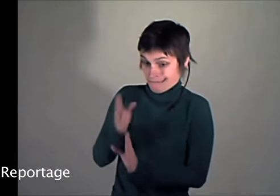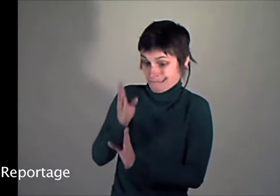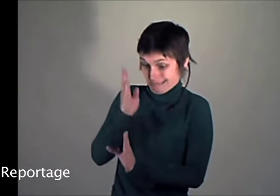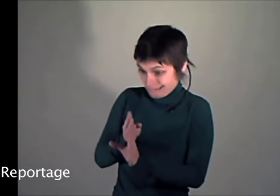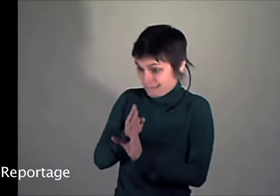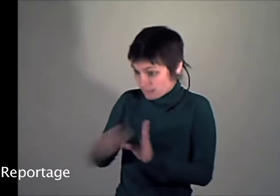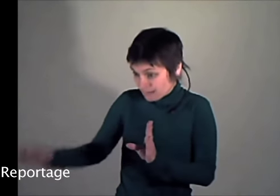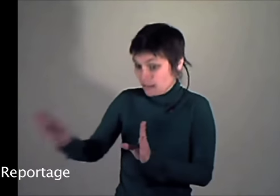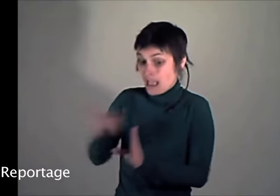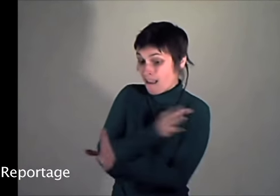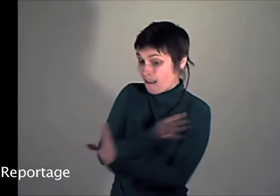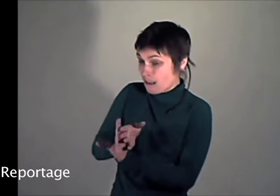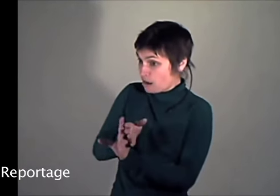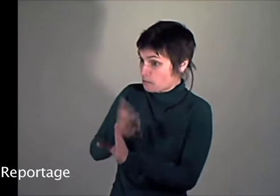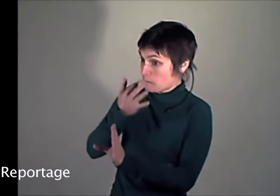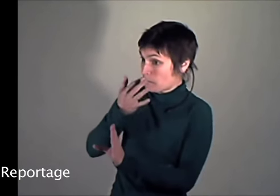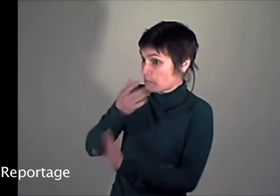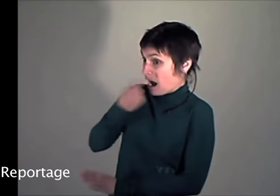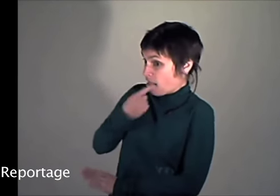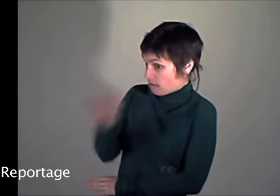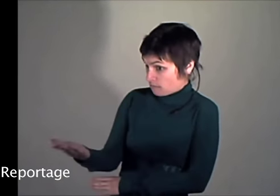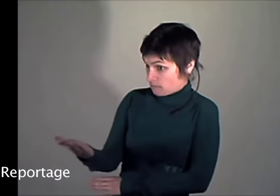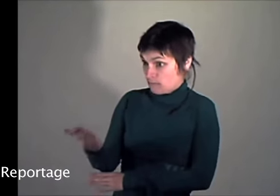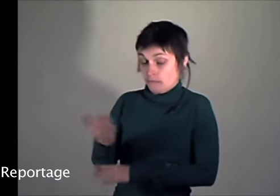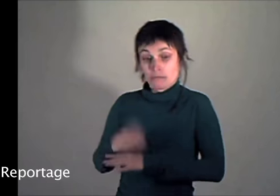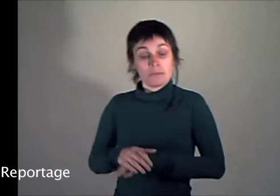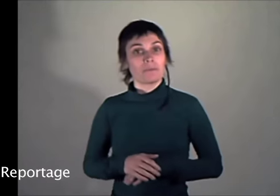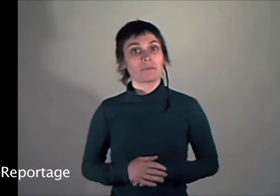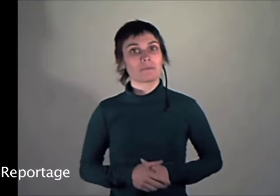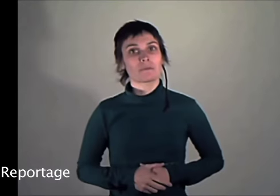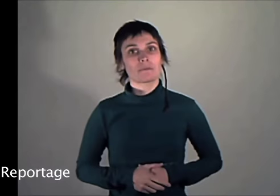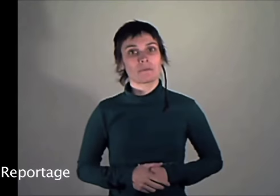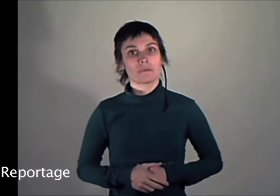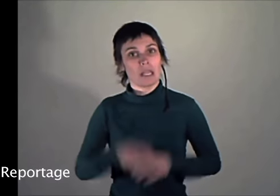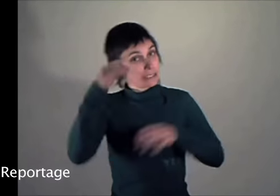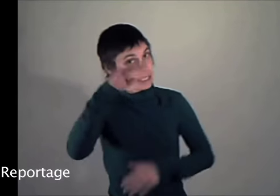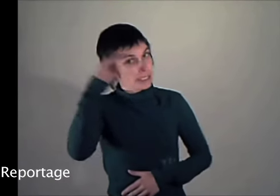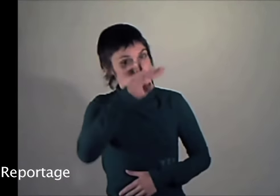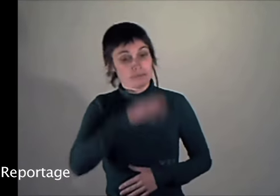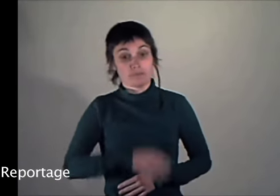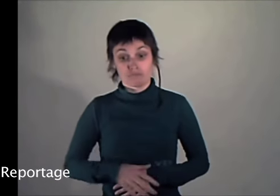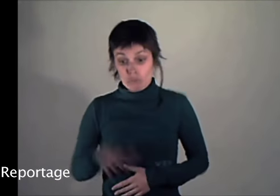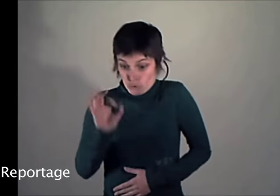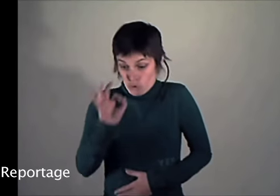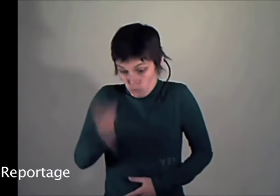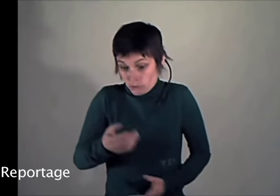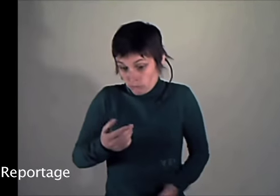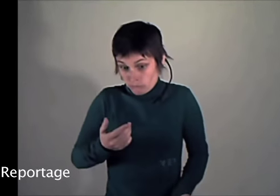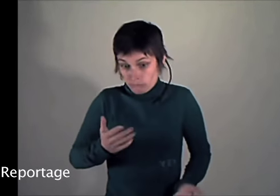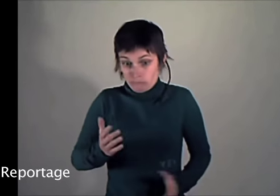Voilà, en fait, c'est ça, c'est une ouverture. Mélissa. Et tu as parlé jusqu'à ce moment où tu as pu